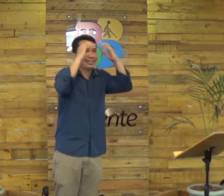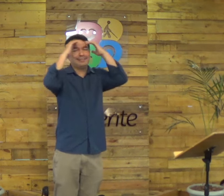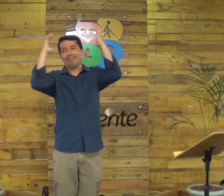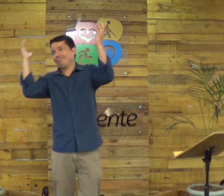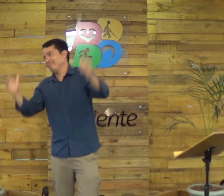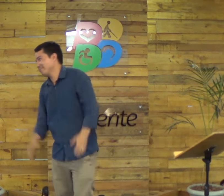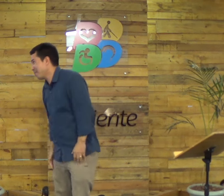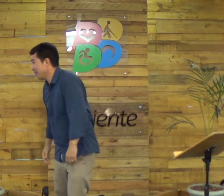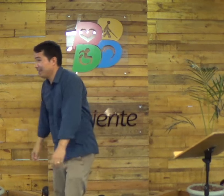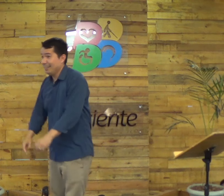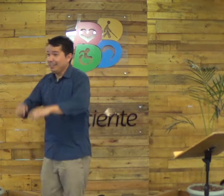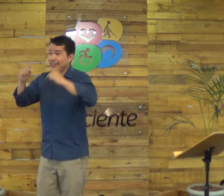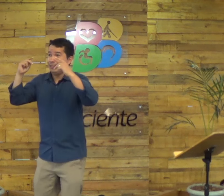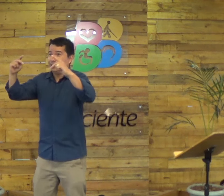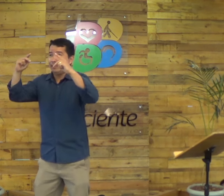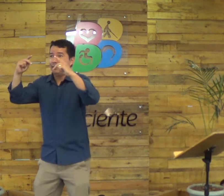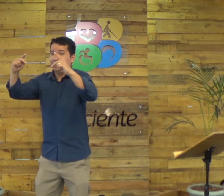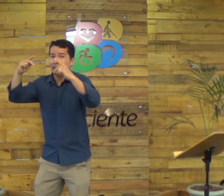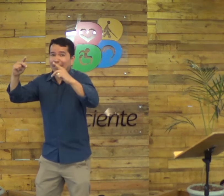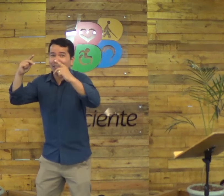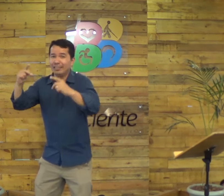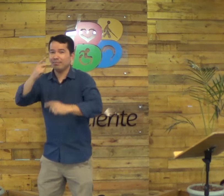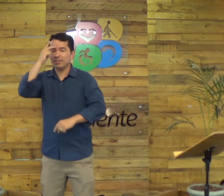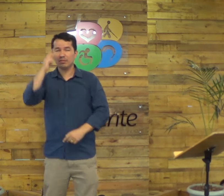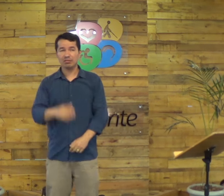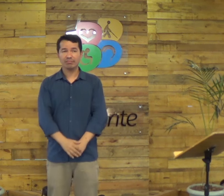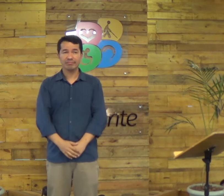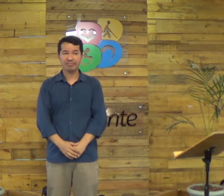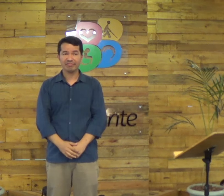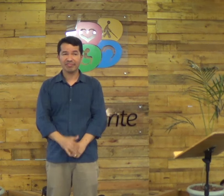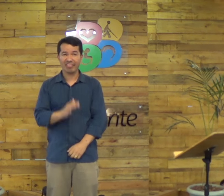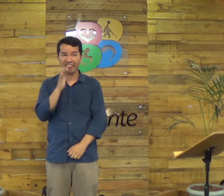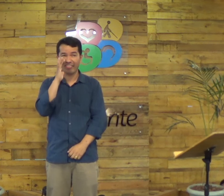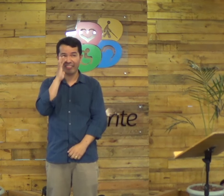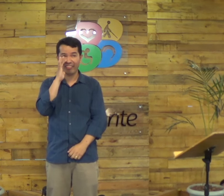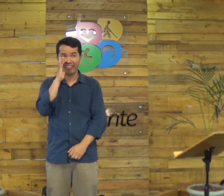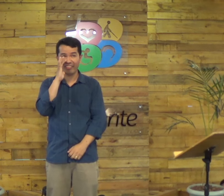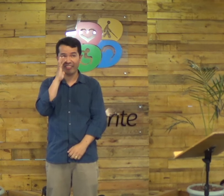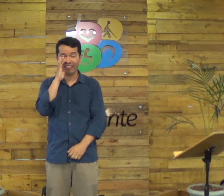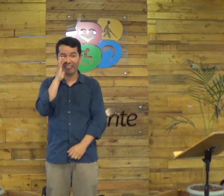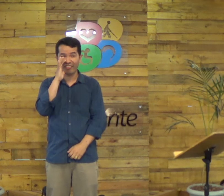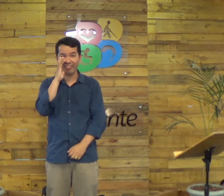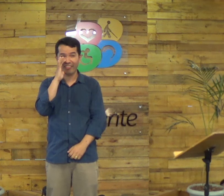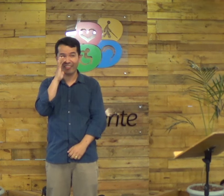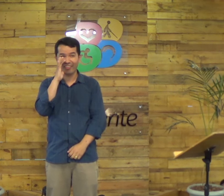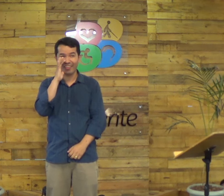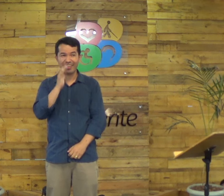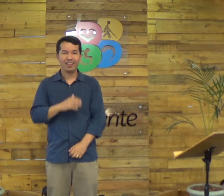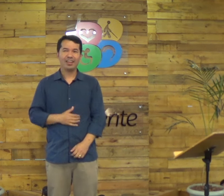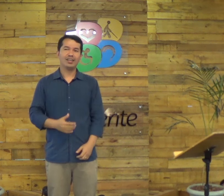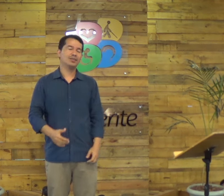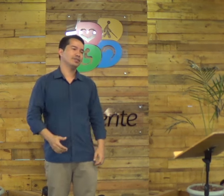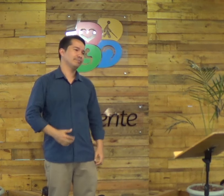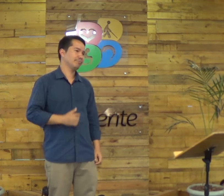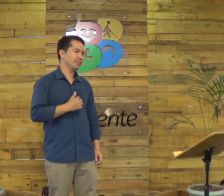era tão ruim, pregava, pregava, as pessoas ficavam olhando, era um bonito mesmo,